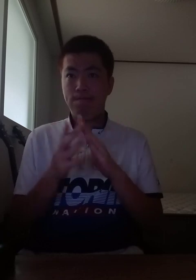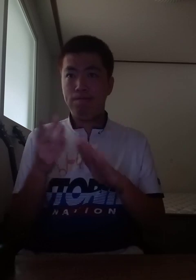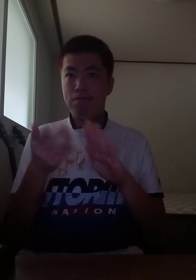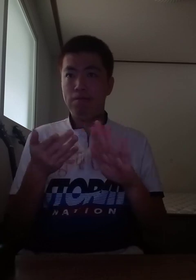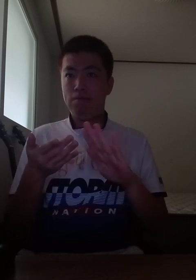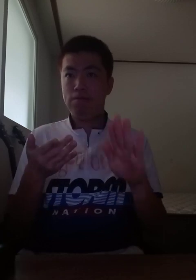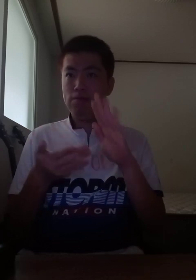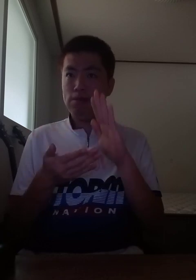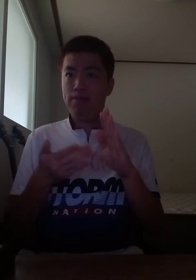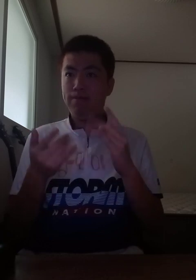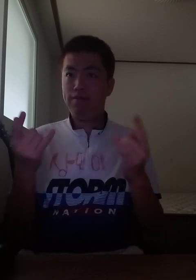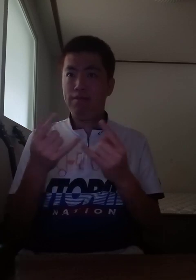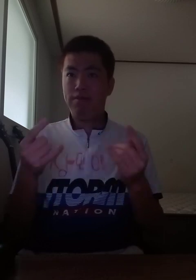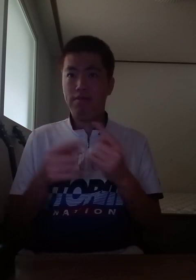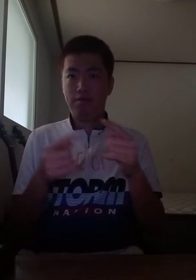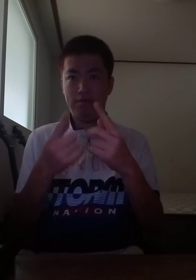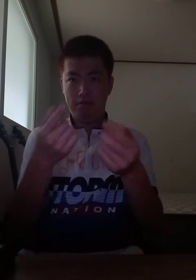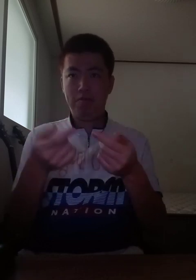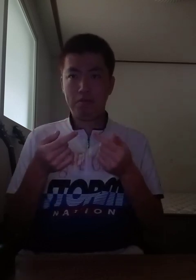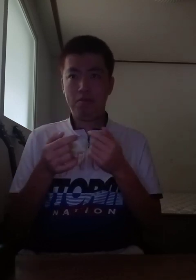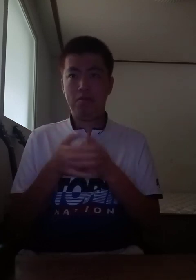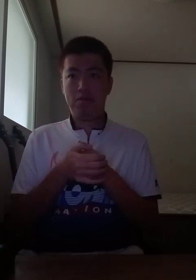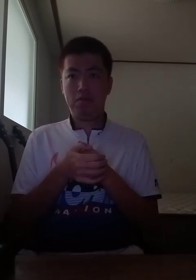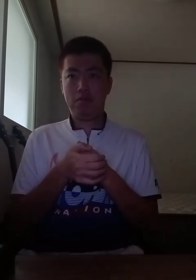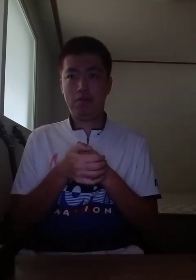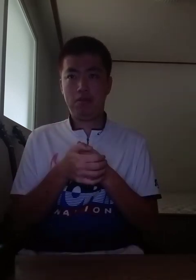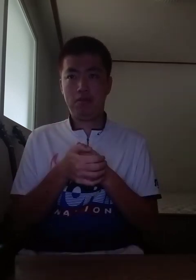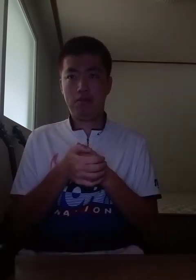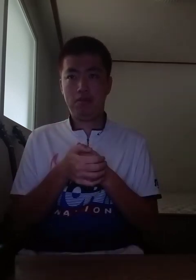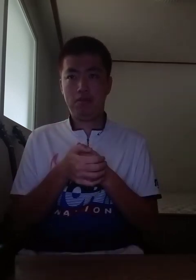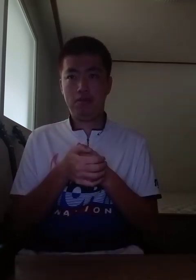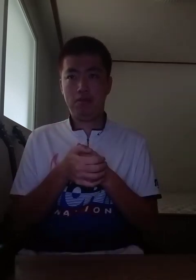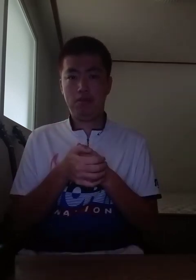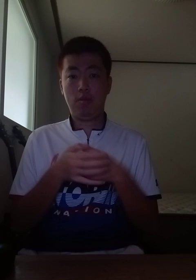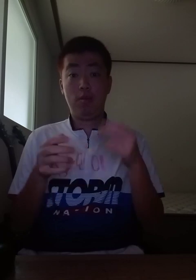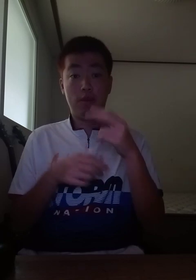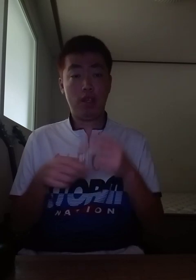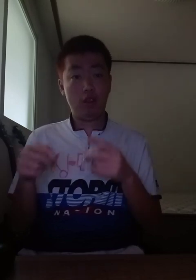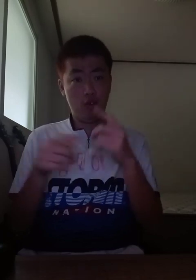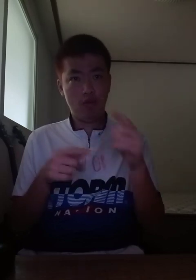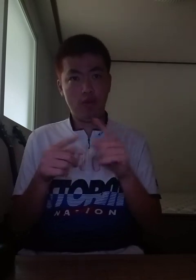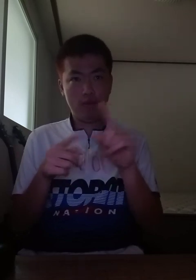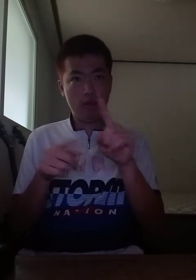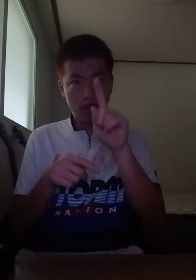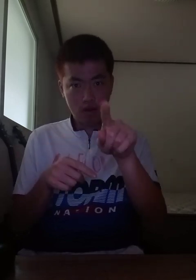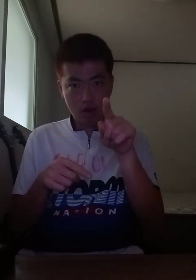있다고 하는데요. 저도 한번 빌려보겠습니다. 앱을 내려받은 후 본인 인증을 거쳐